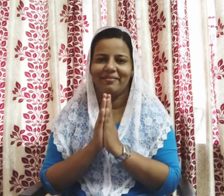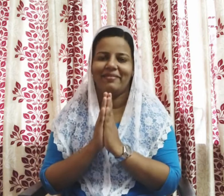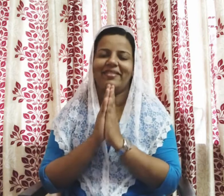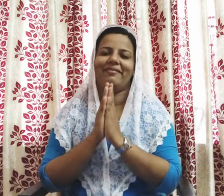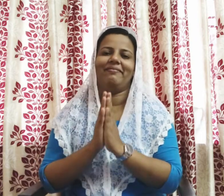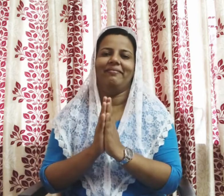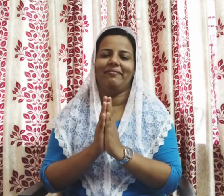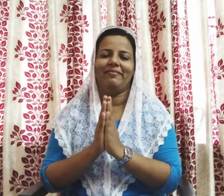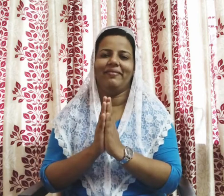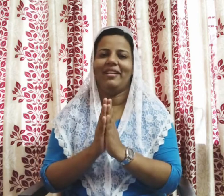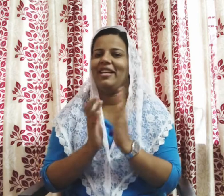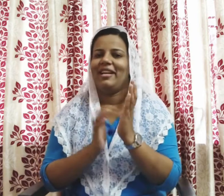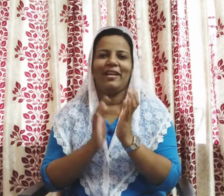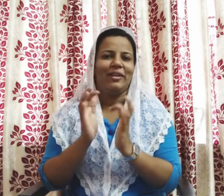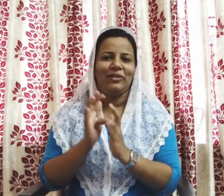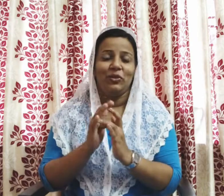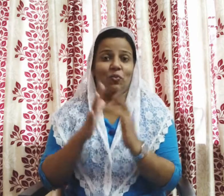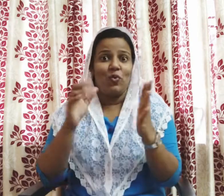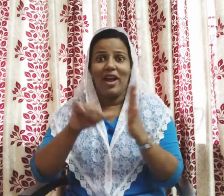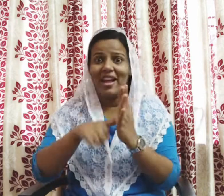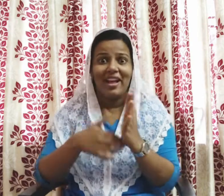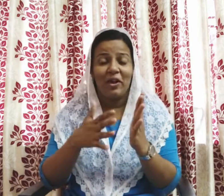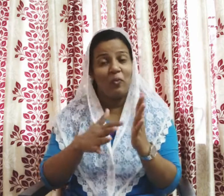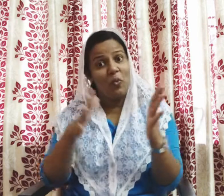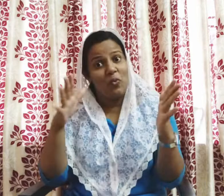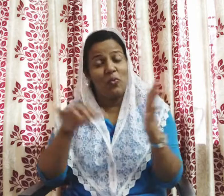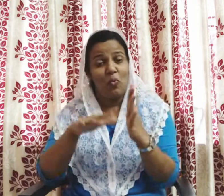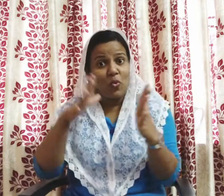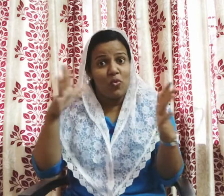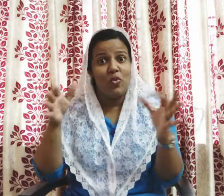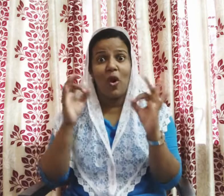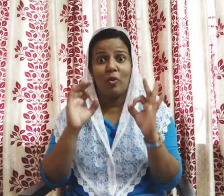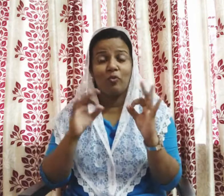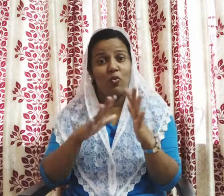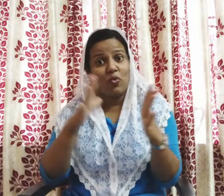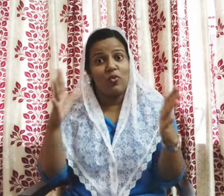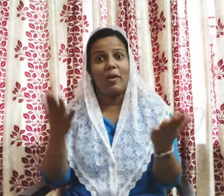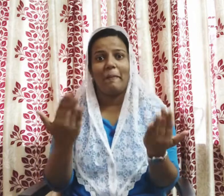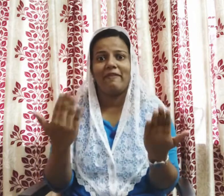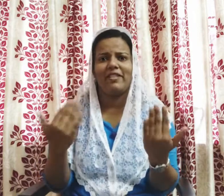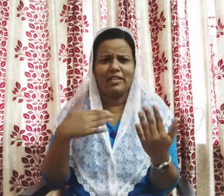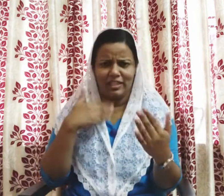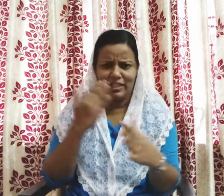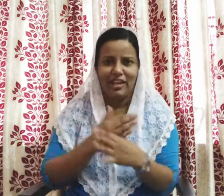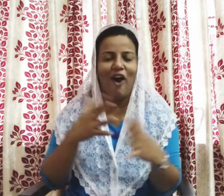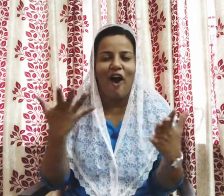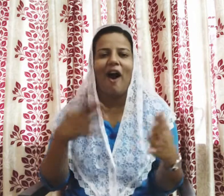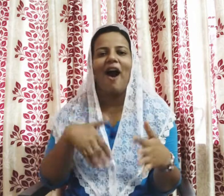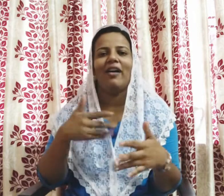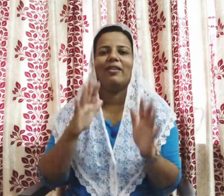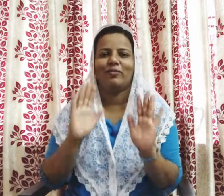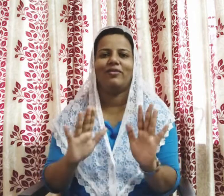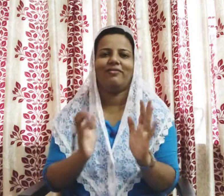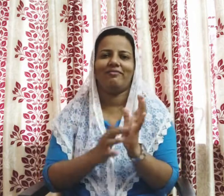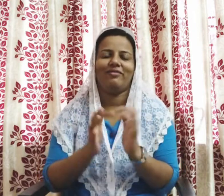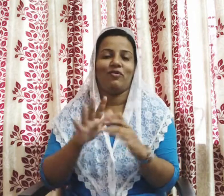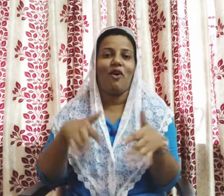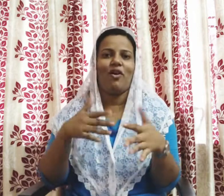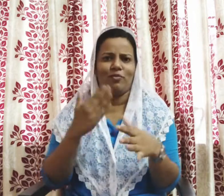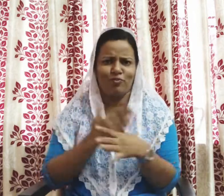ആമേൻ, ആമേൻ. കർത്താവ് നിങ്ങളെ അസാധാരണമായി ഉപയോഗിക്കുവാൻ ആഗ്രഹിക്കുന്നു. പരിശുദ്ധാത്മാവുമായിട്ട് ചേർന്ന് നിന്നാട്ടെ അസാധാരണമായി ദൈവം